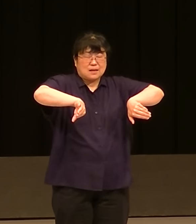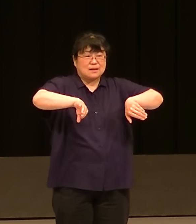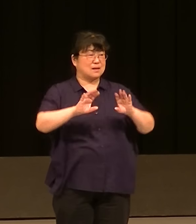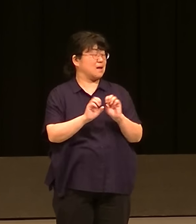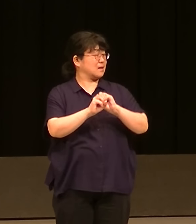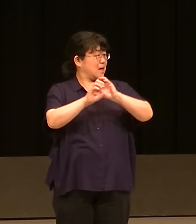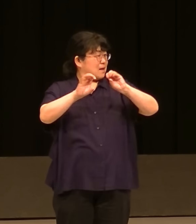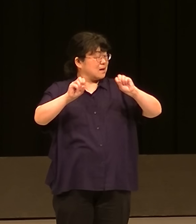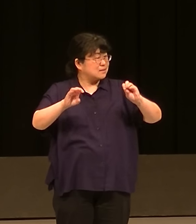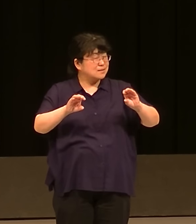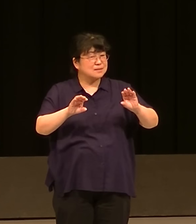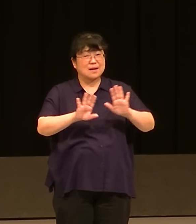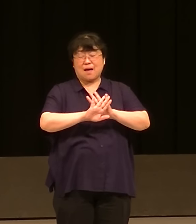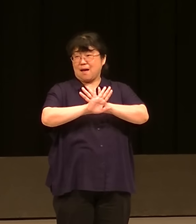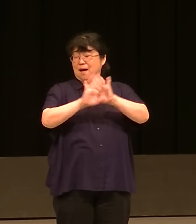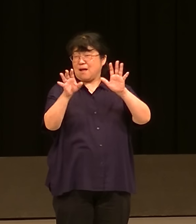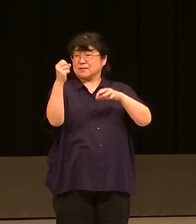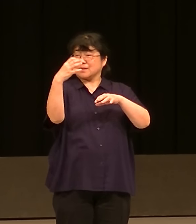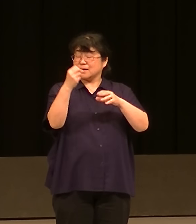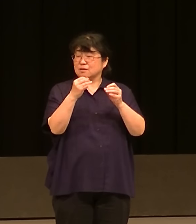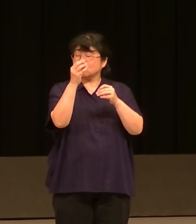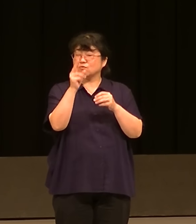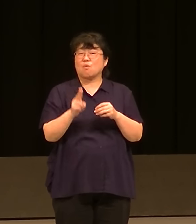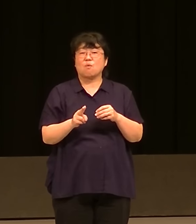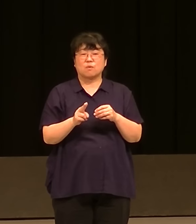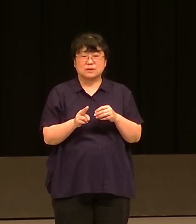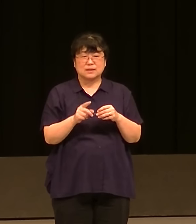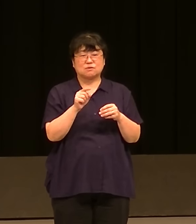く赤々と光っているのに、その、